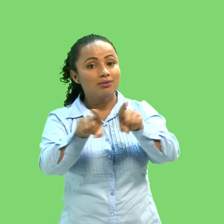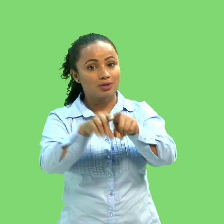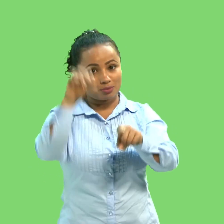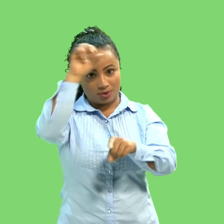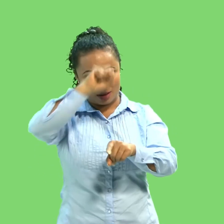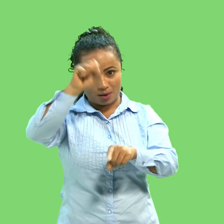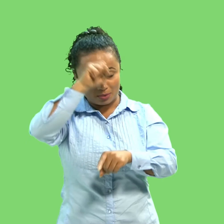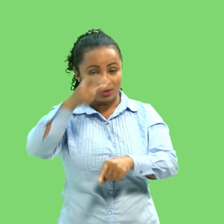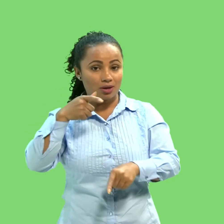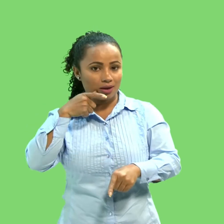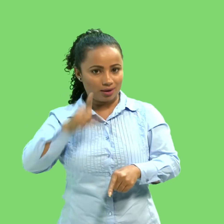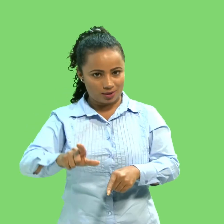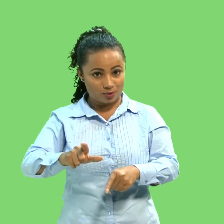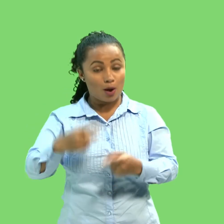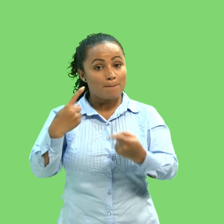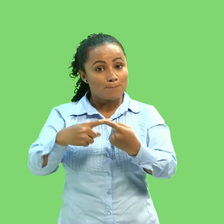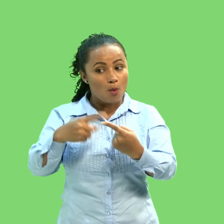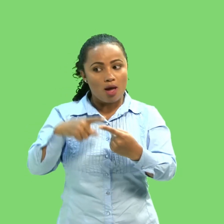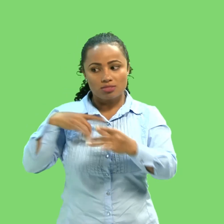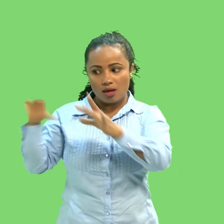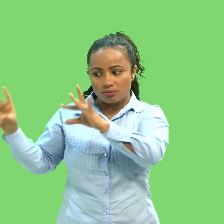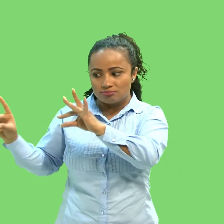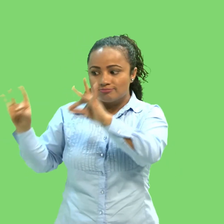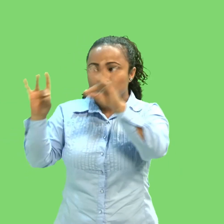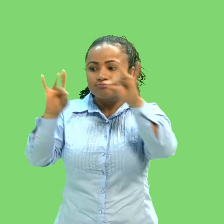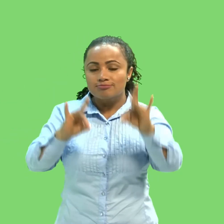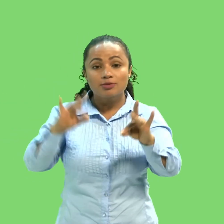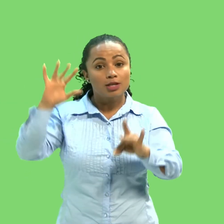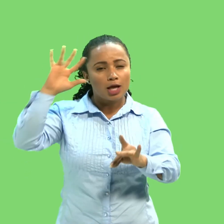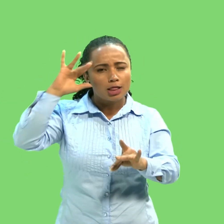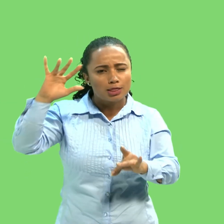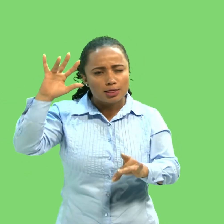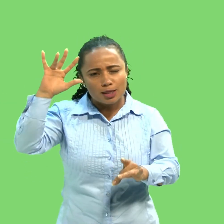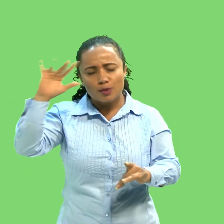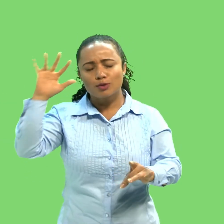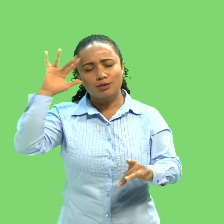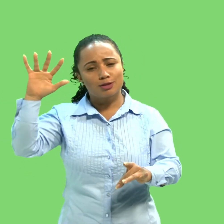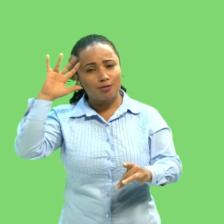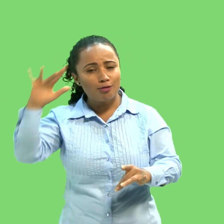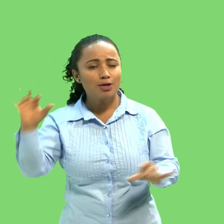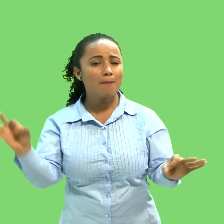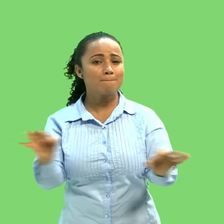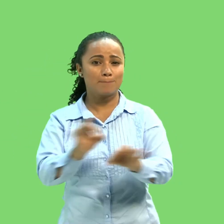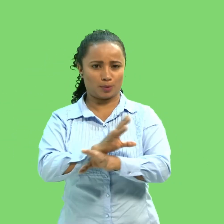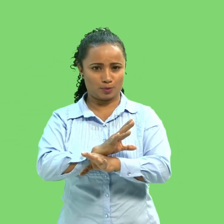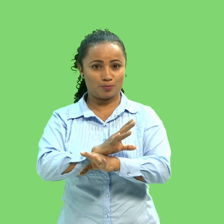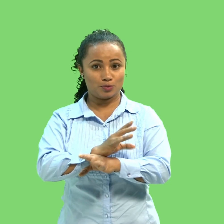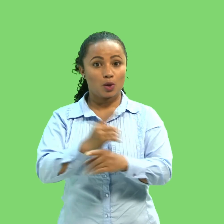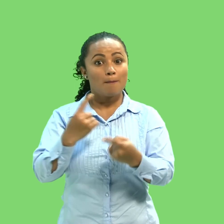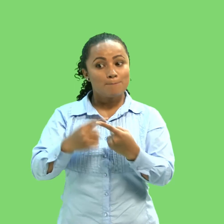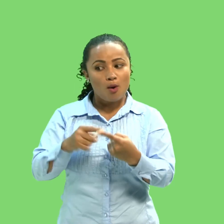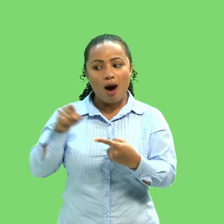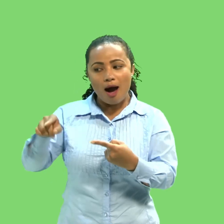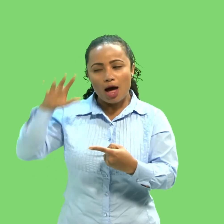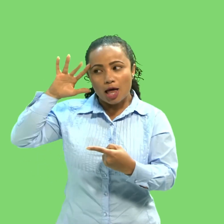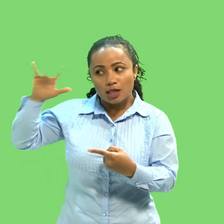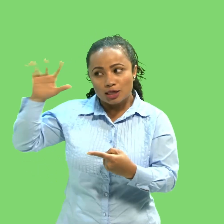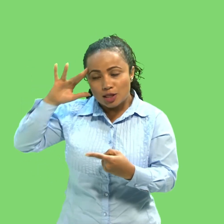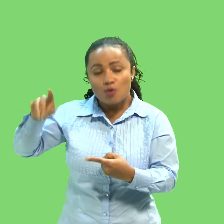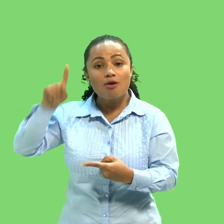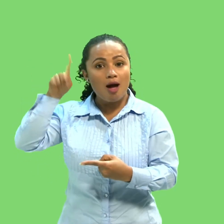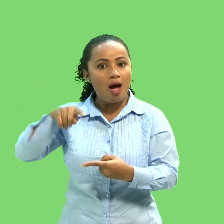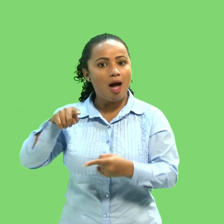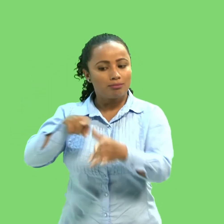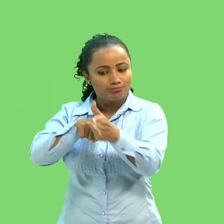apoia em teorias as quais consideram inquestionáveis, porque científicas. Segundo